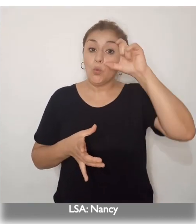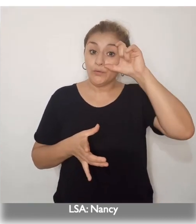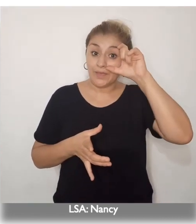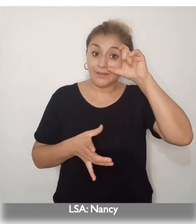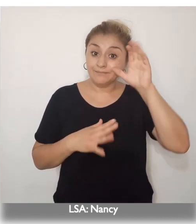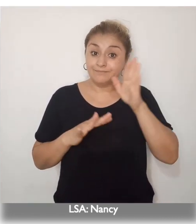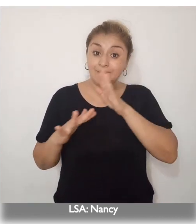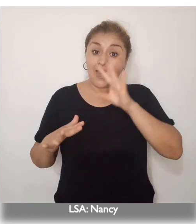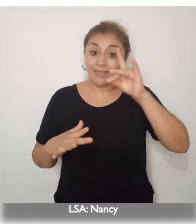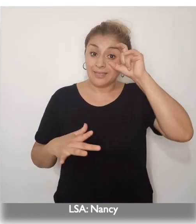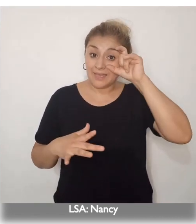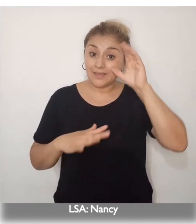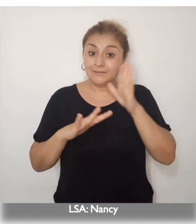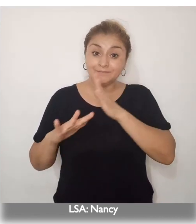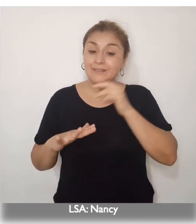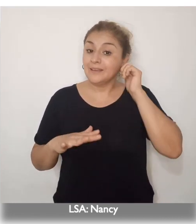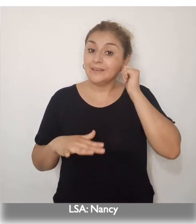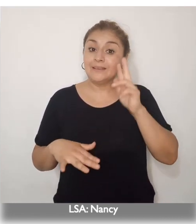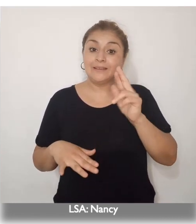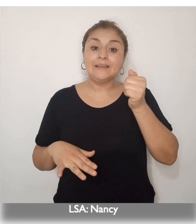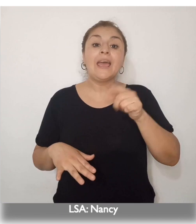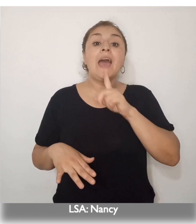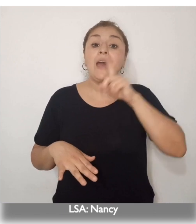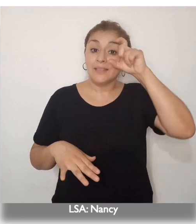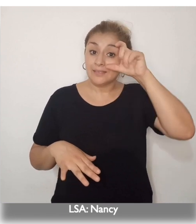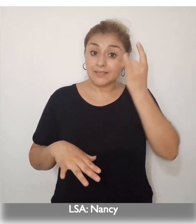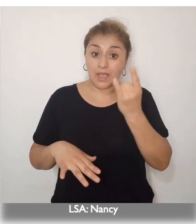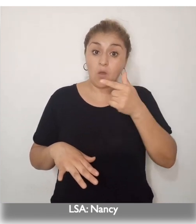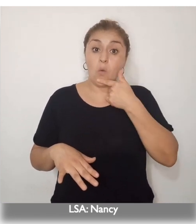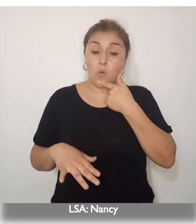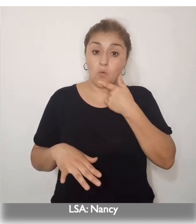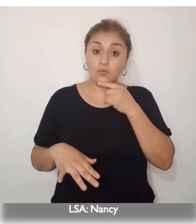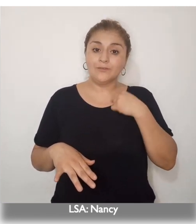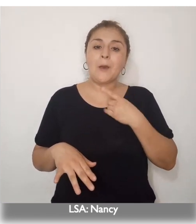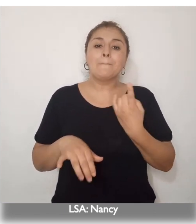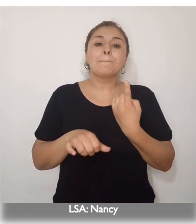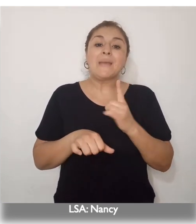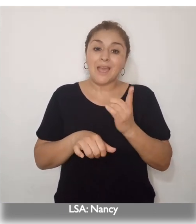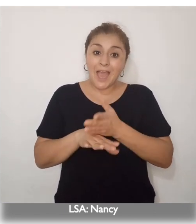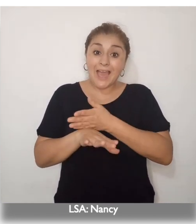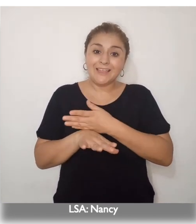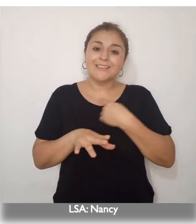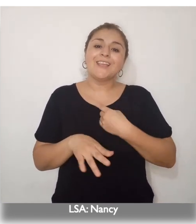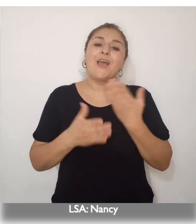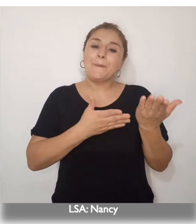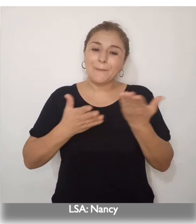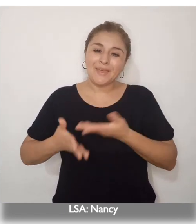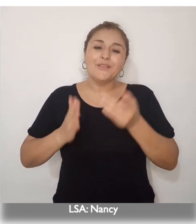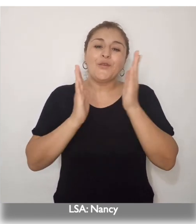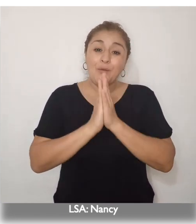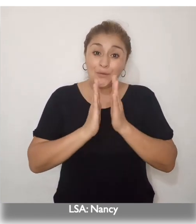gratheus te invito a que hagamos juntos una oración y luego pasemos a la meditación